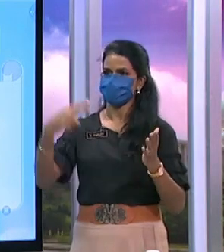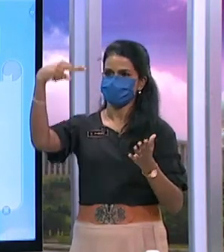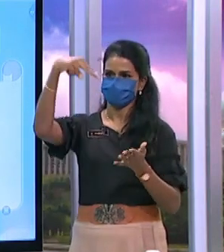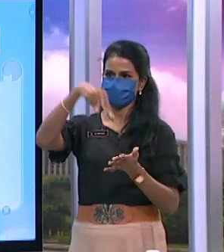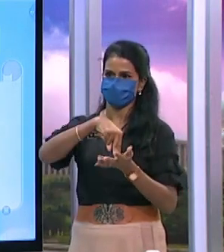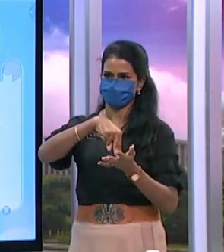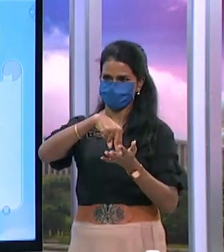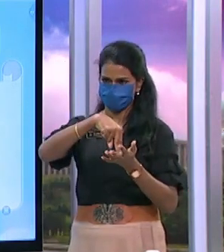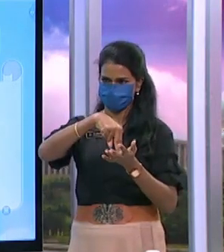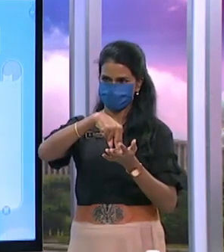Berdikari.